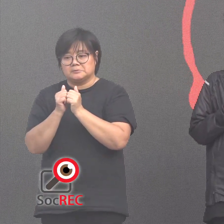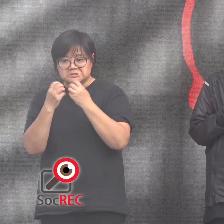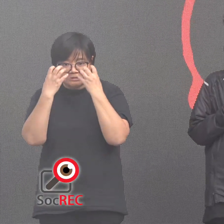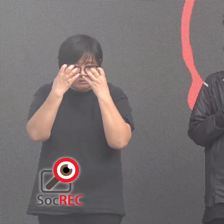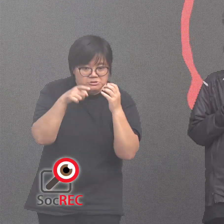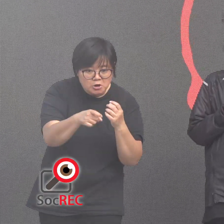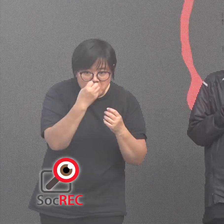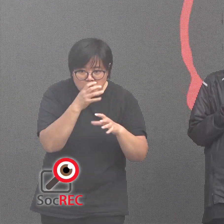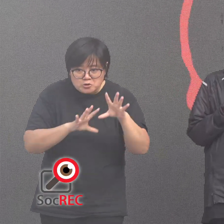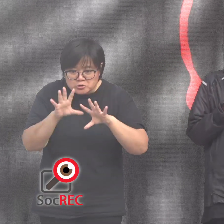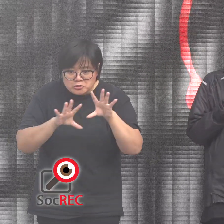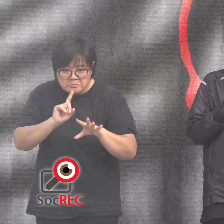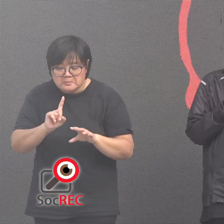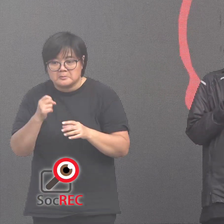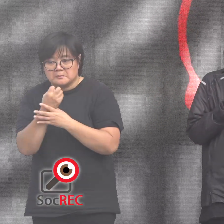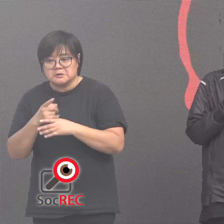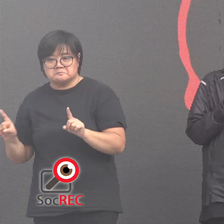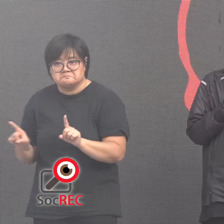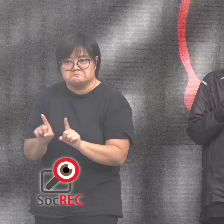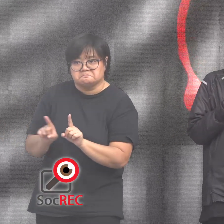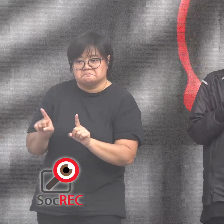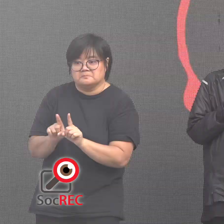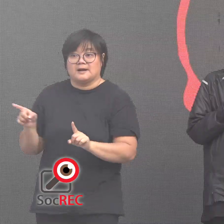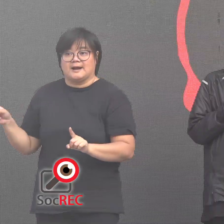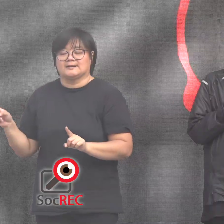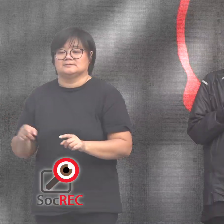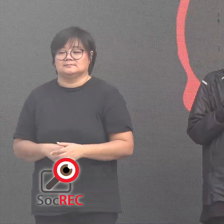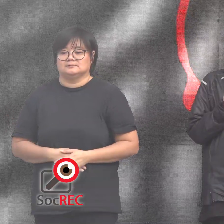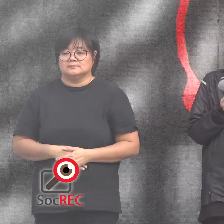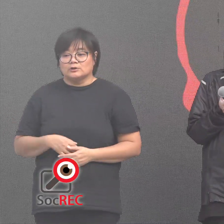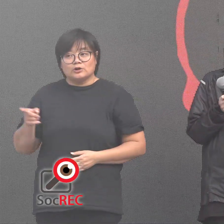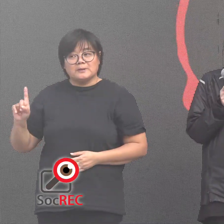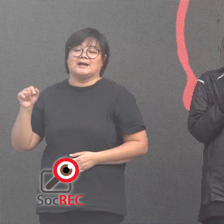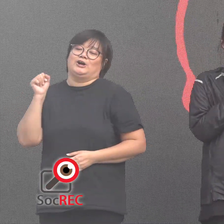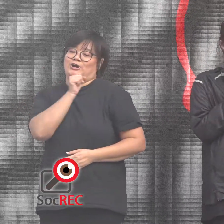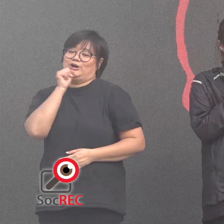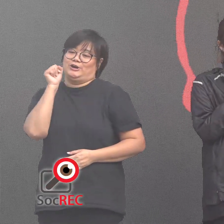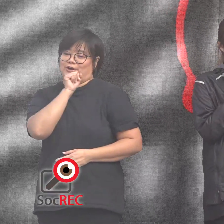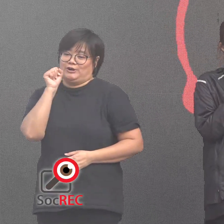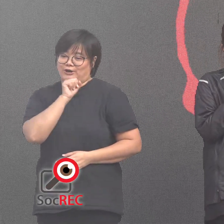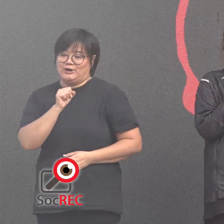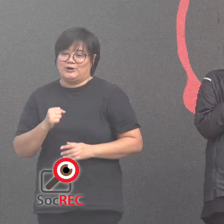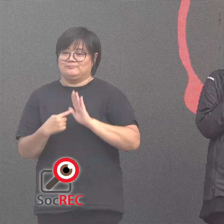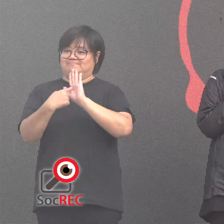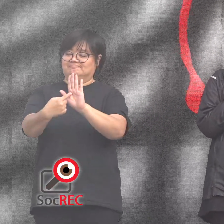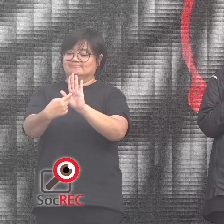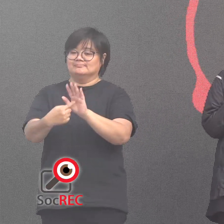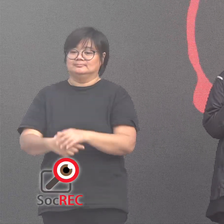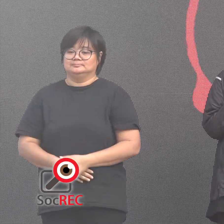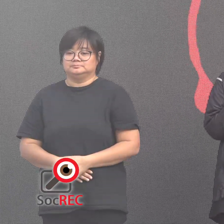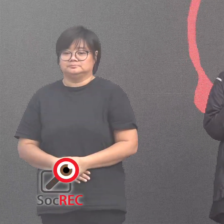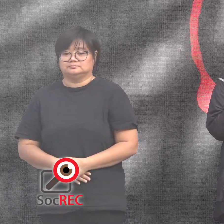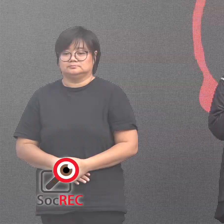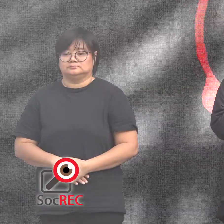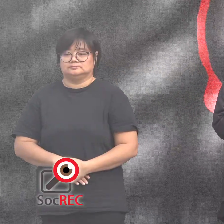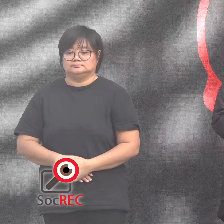佢會用佢嘅歌聲為大家唱出一啲嘅信息。 Thank you, Joshua.